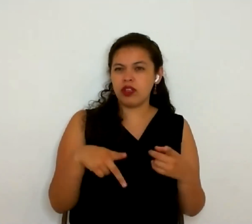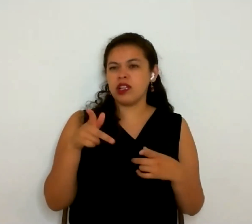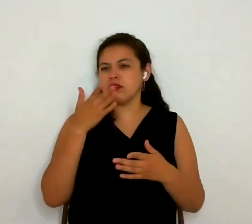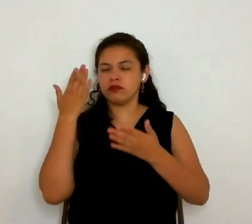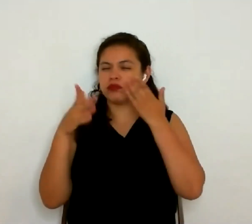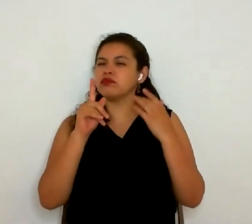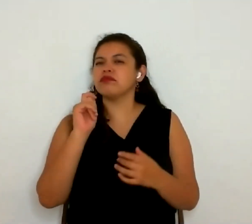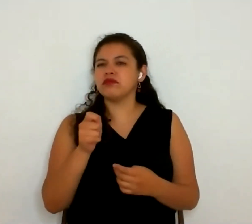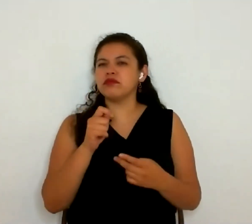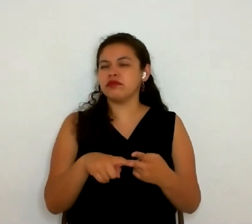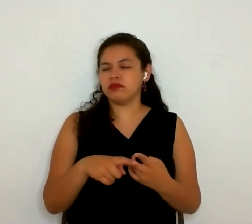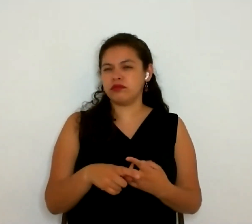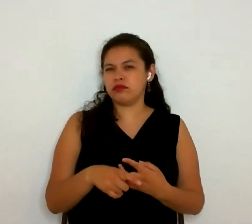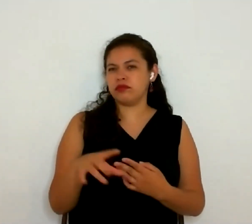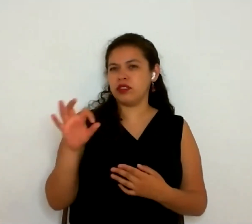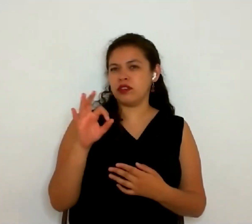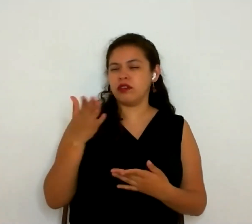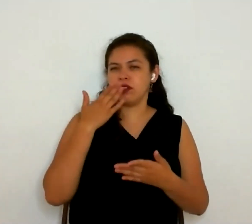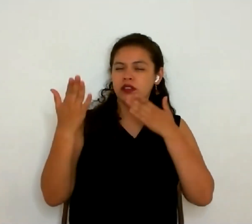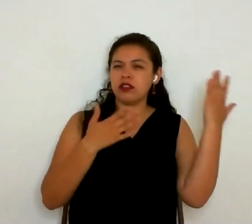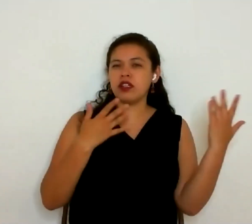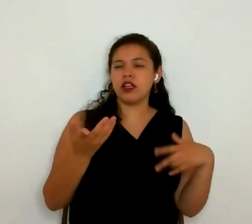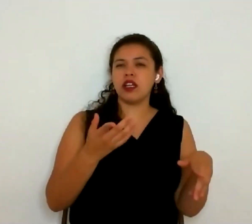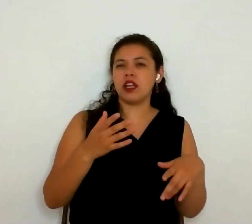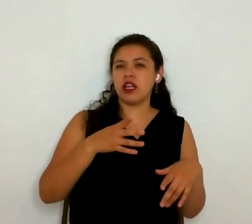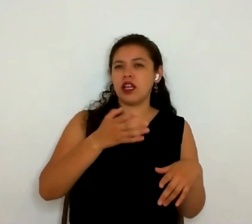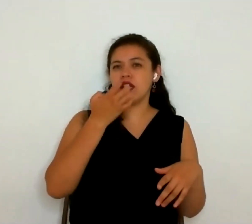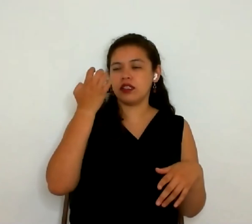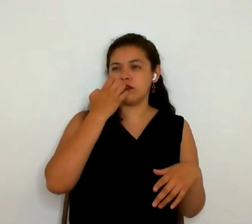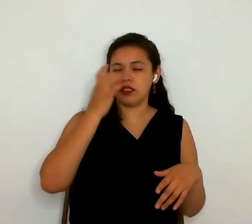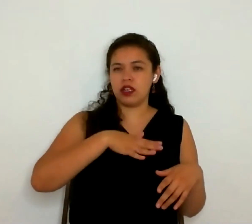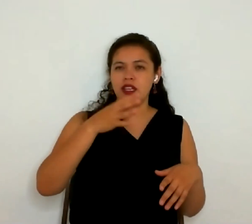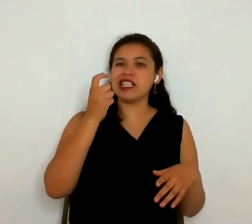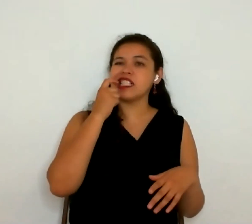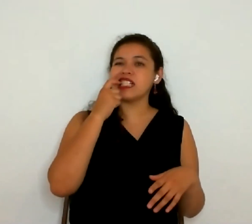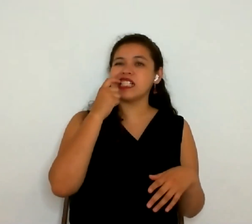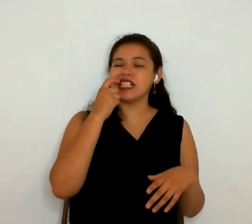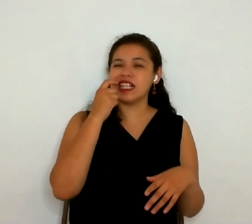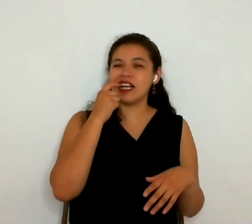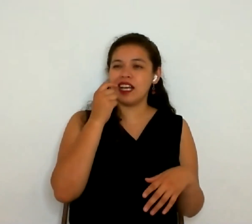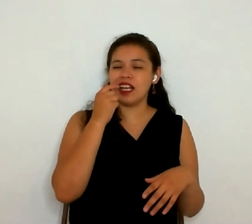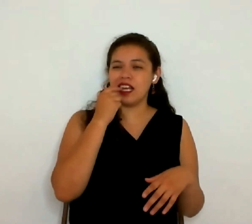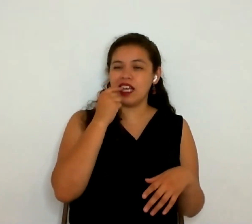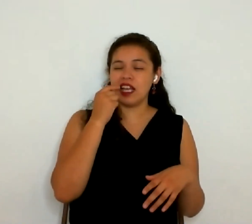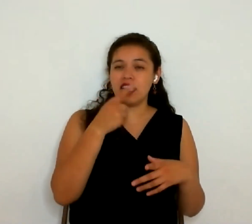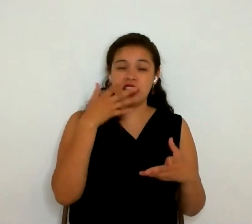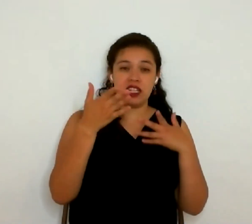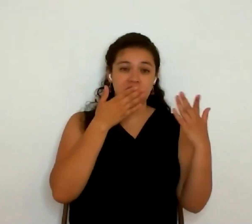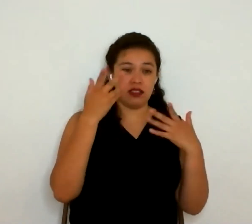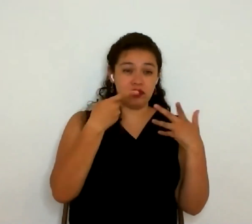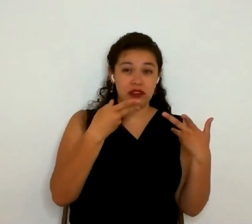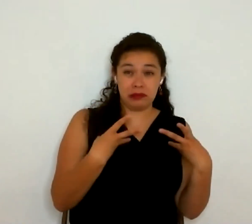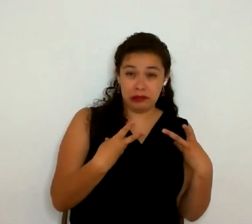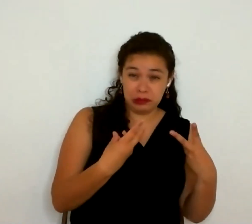mi hijo estudia en la facultad de odontología pues además la formación son enormes por ejemplo